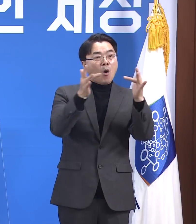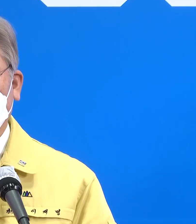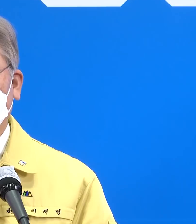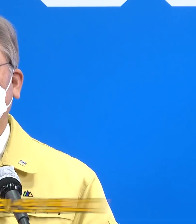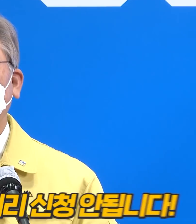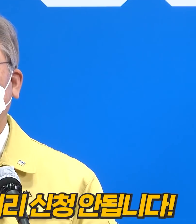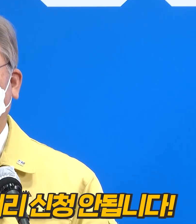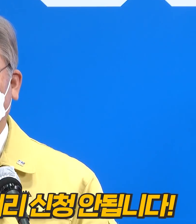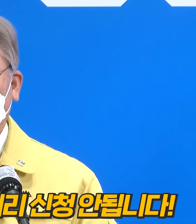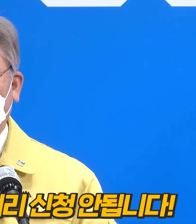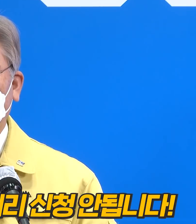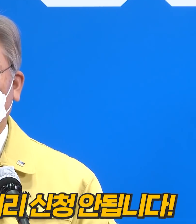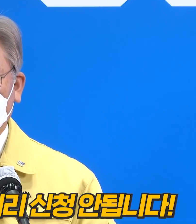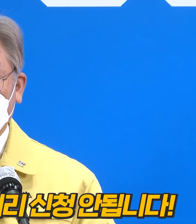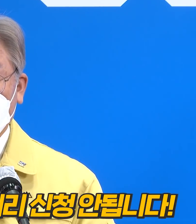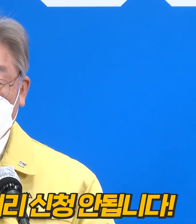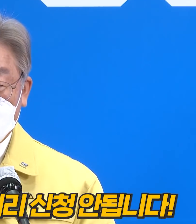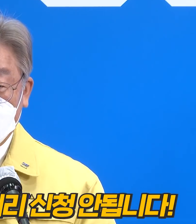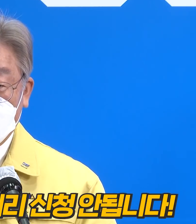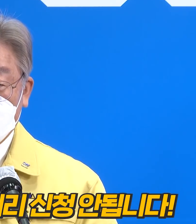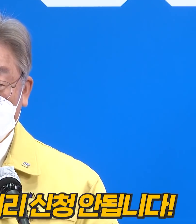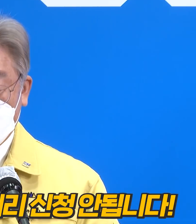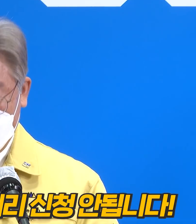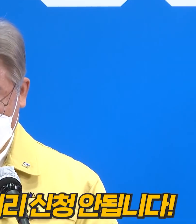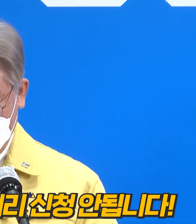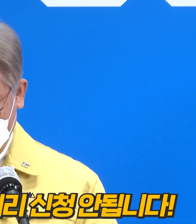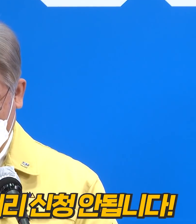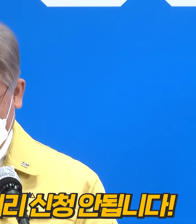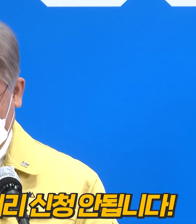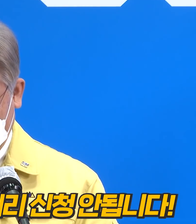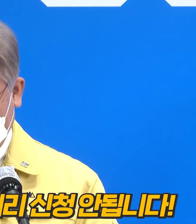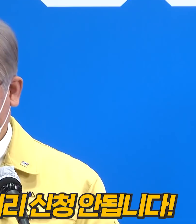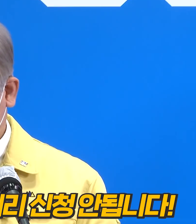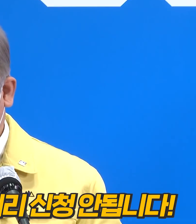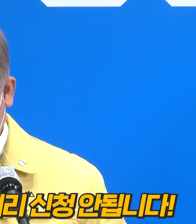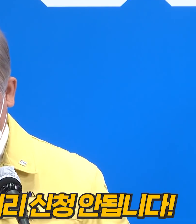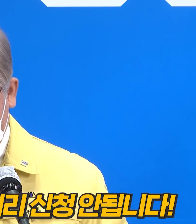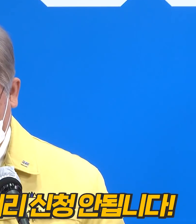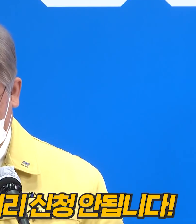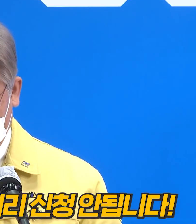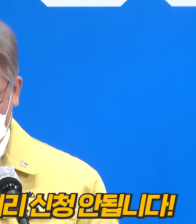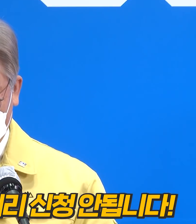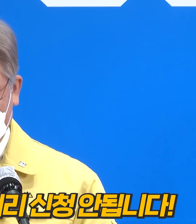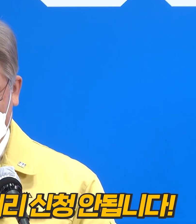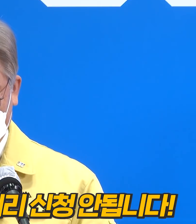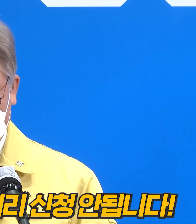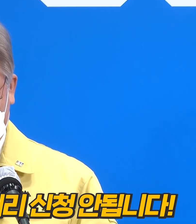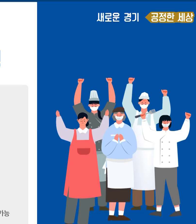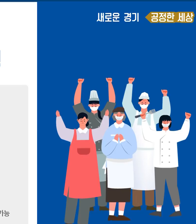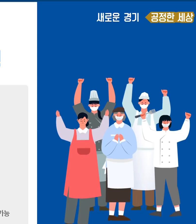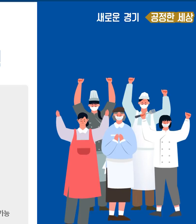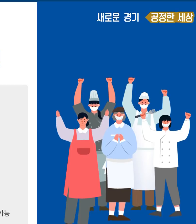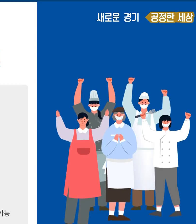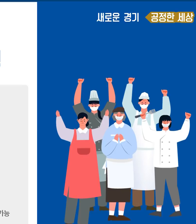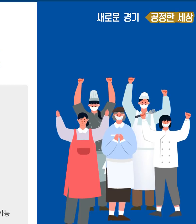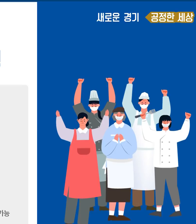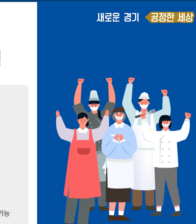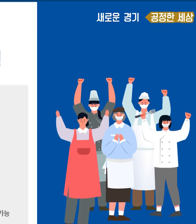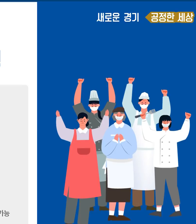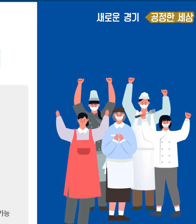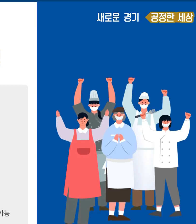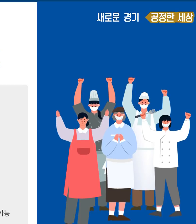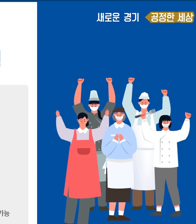경우는 성인이라면 가족이라도 대리 신청할 수 없다라는 점을 알아두시면 좋겠습니다.